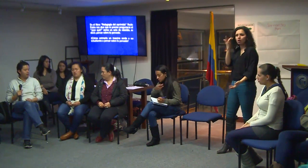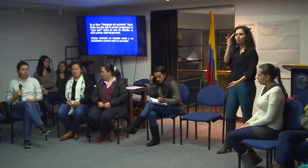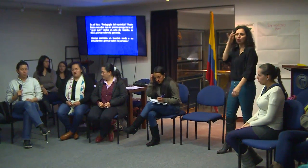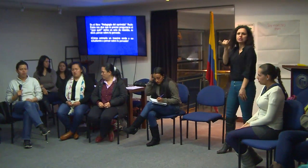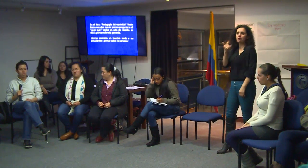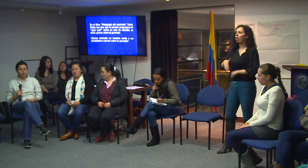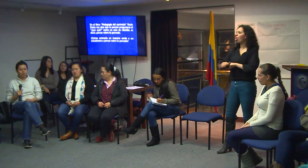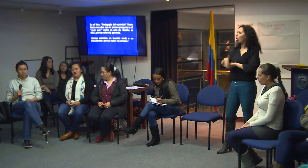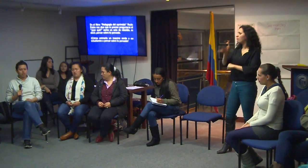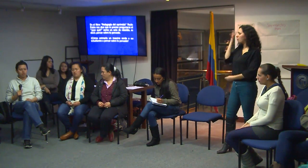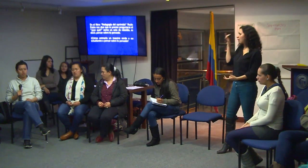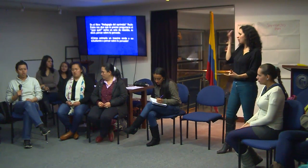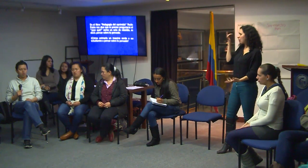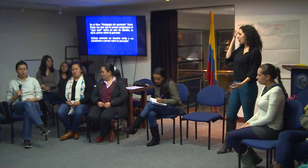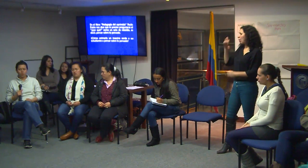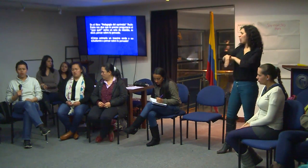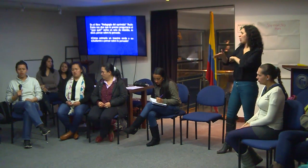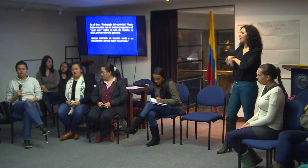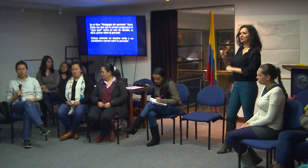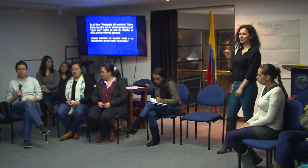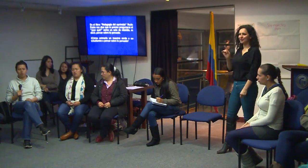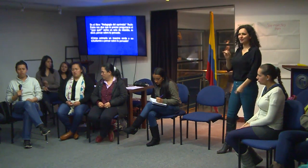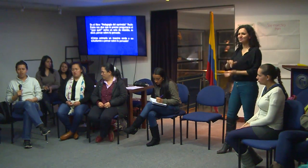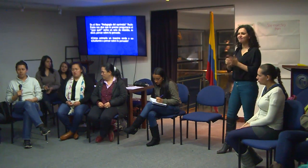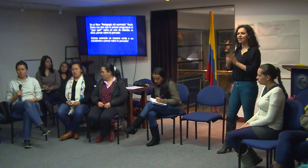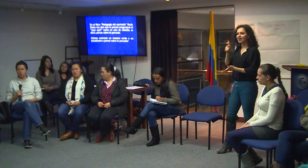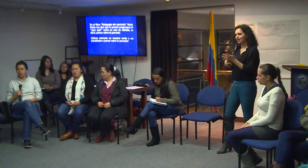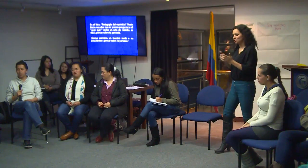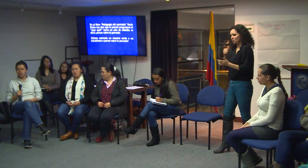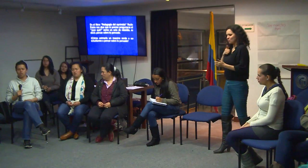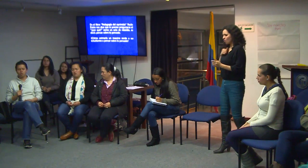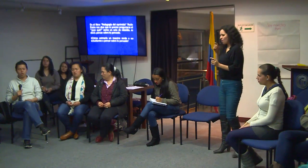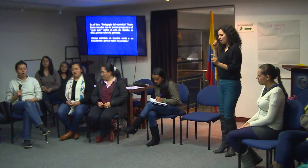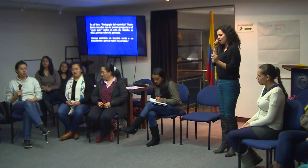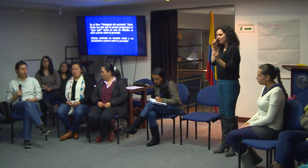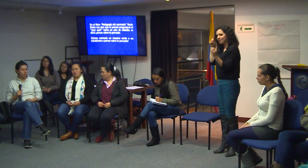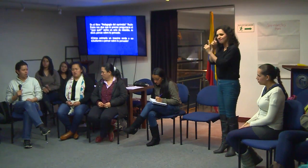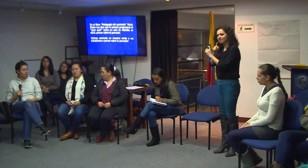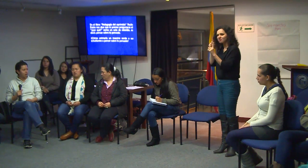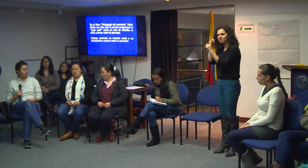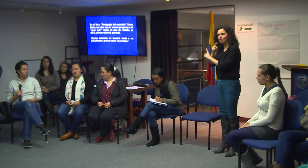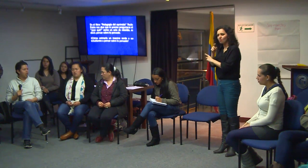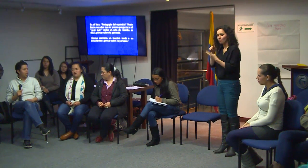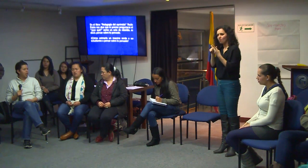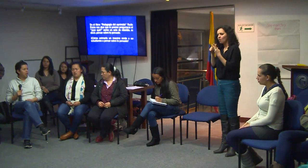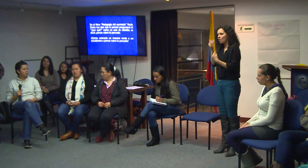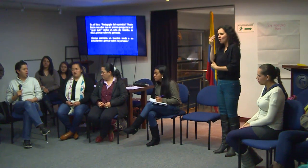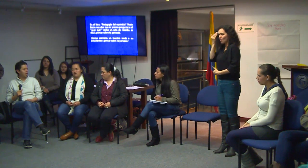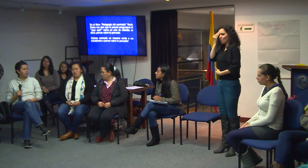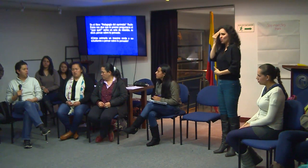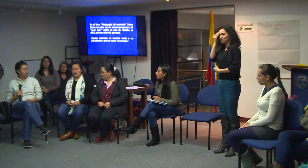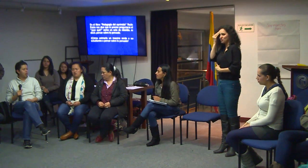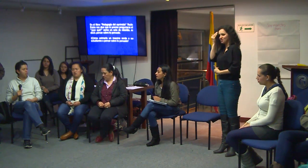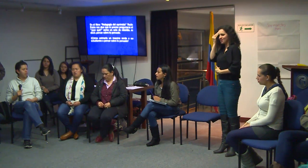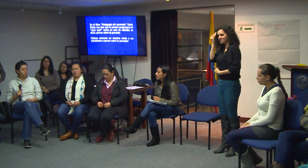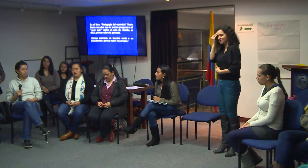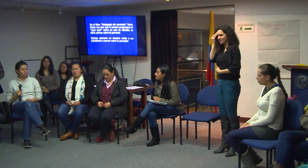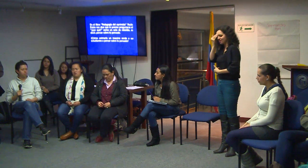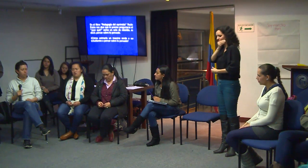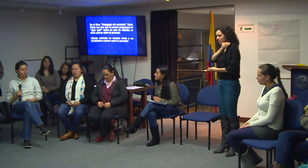preguntar, sino es un ejercicio reflexivo, es un ejercicio de conciencia, es un ejercicio